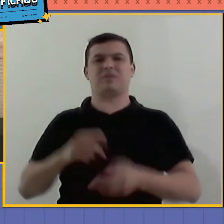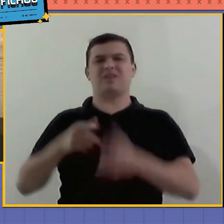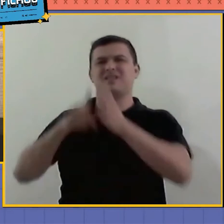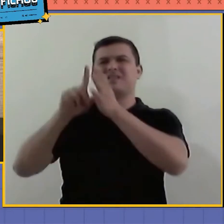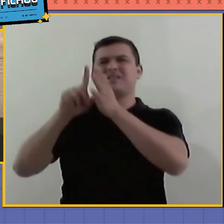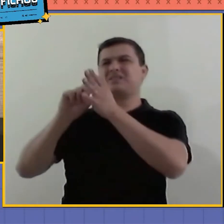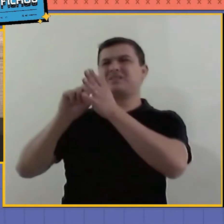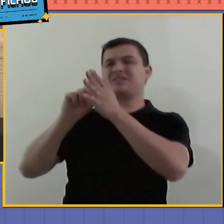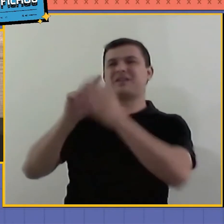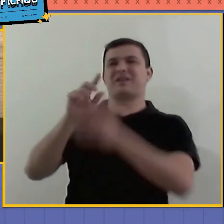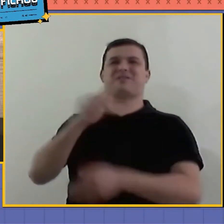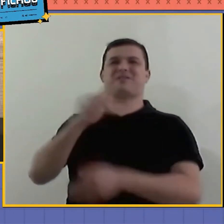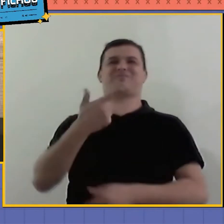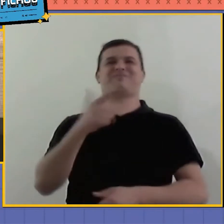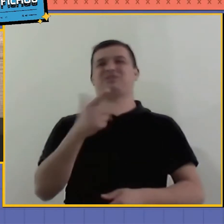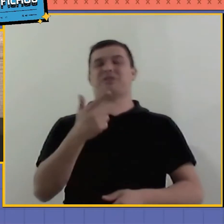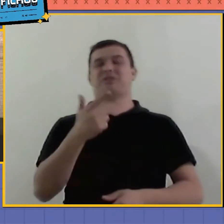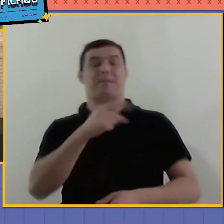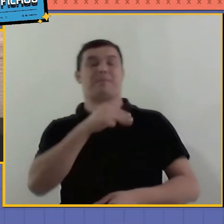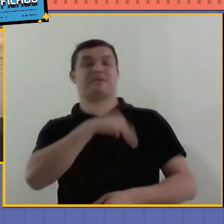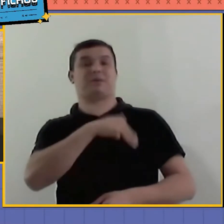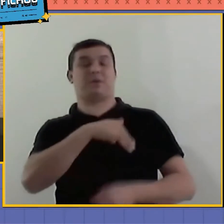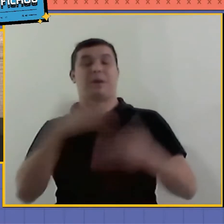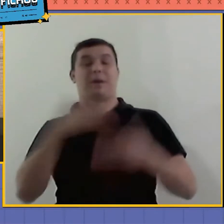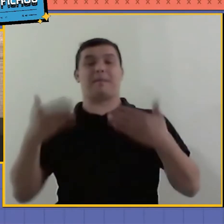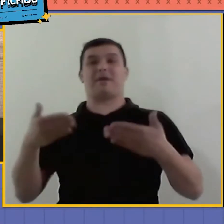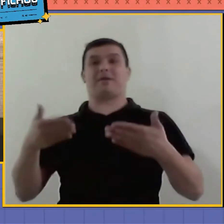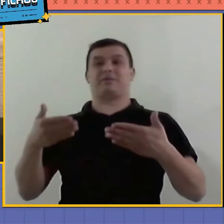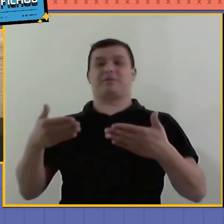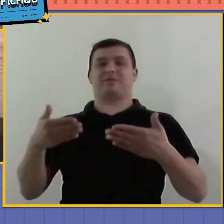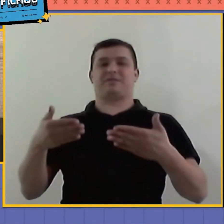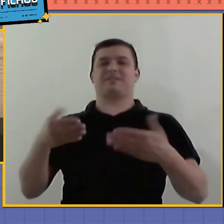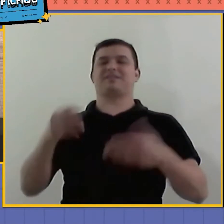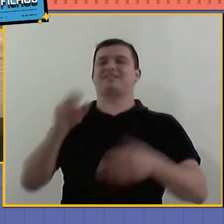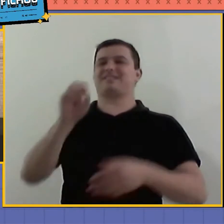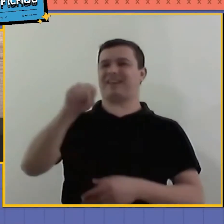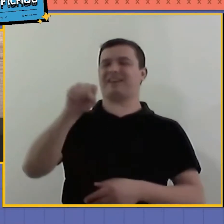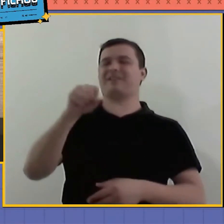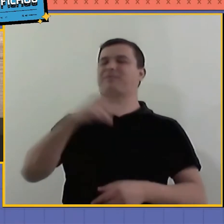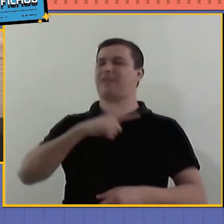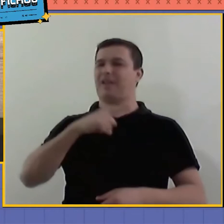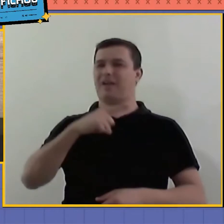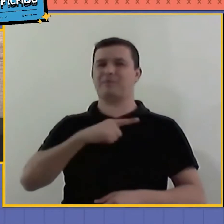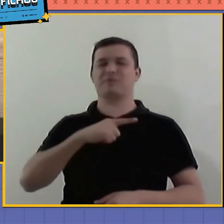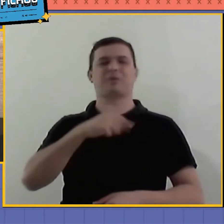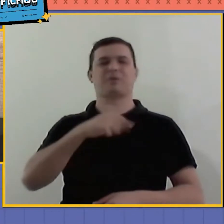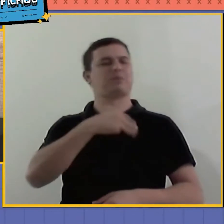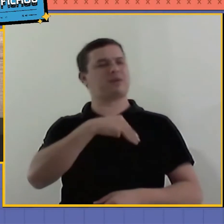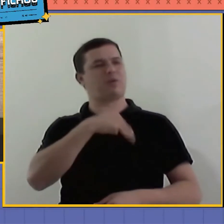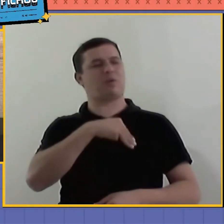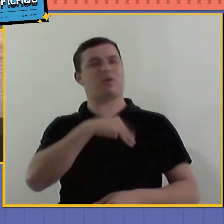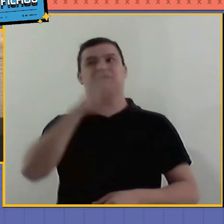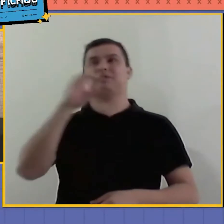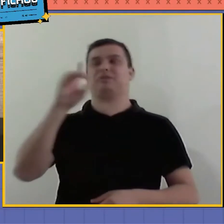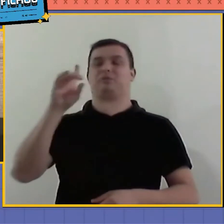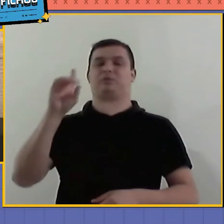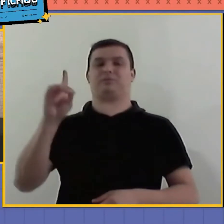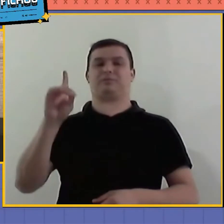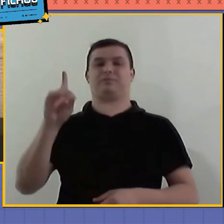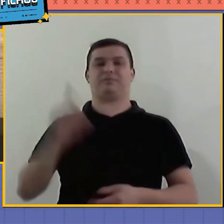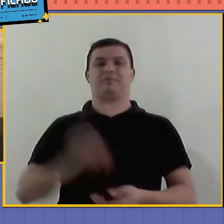mas agora alcançastes misericórdia amados peço a vocês como